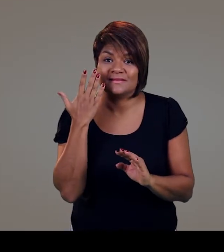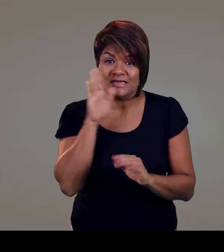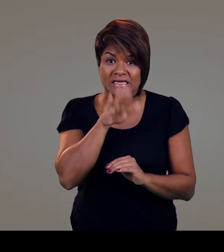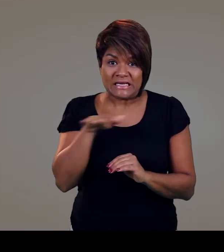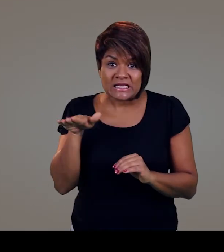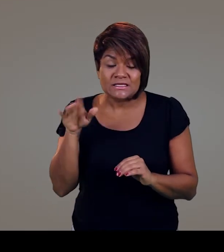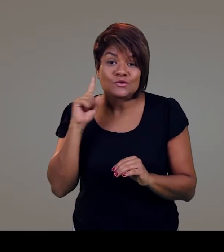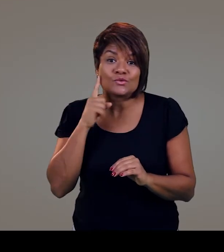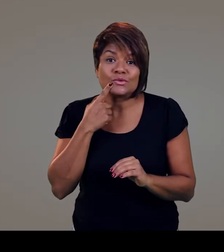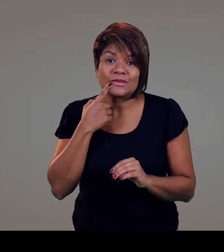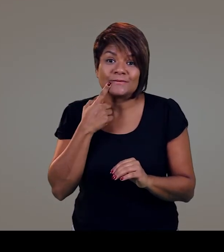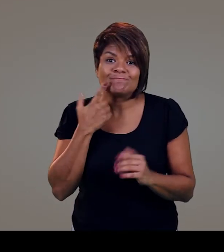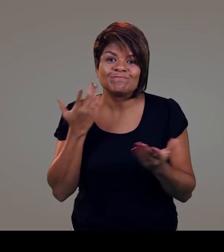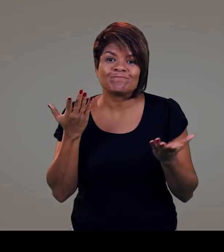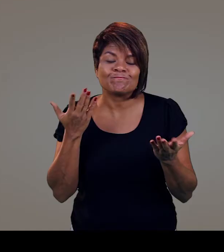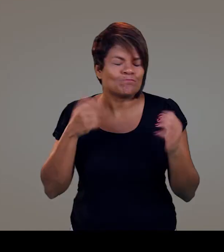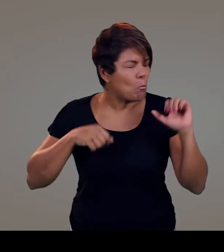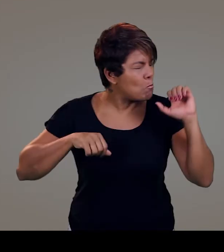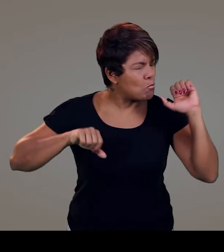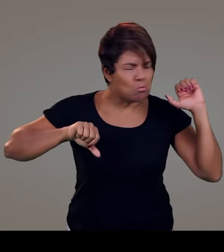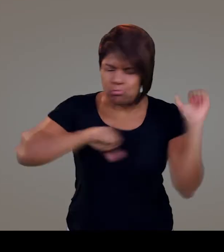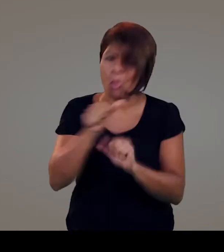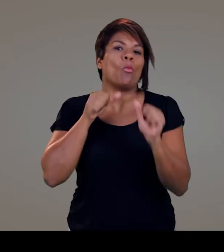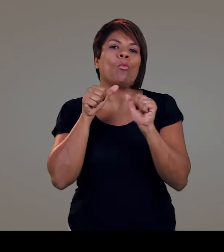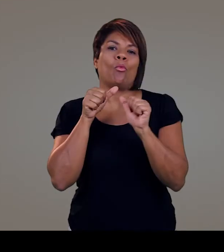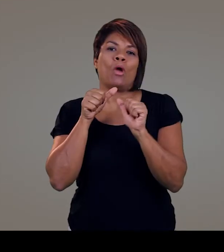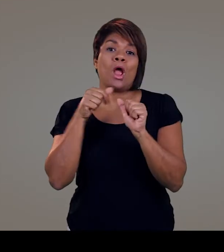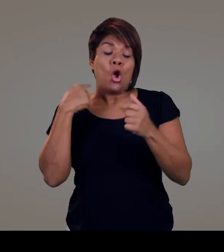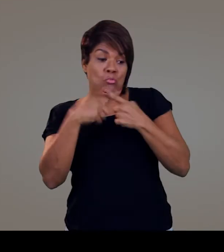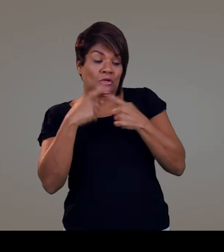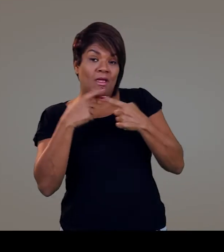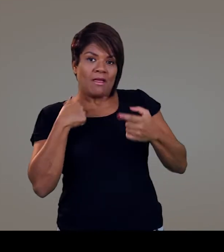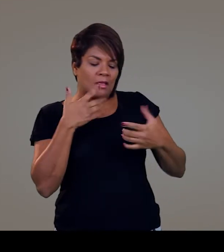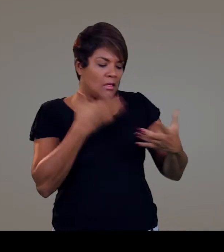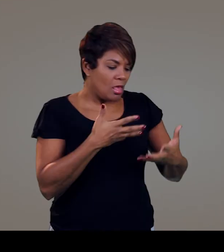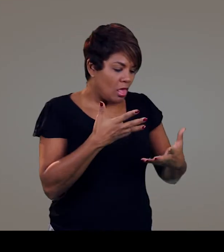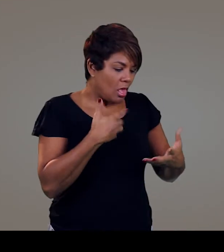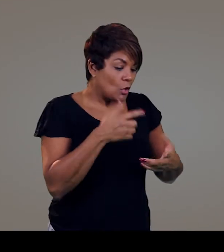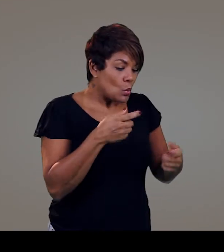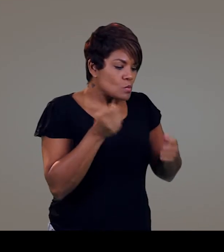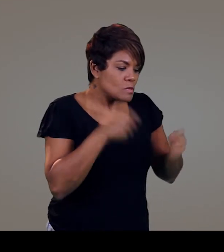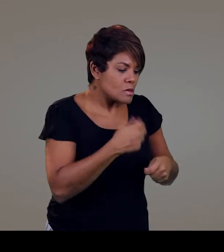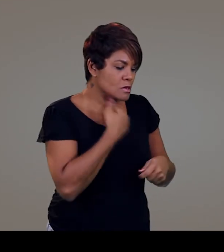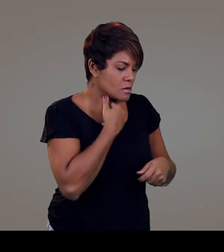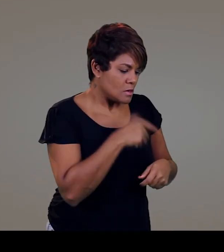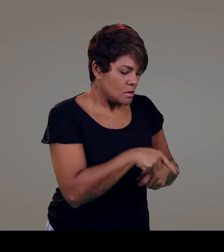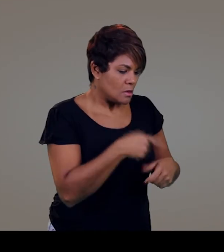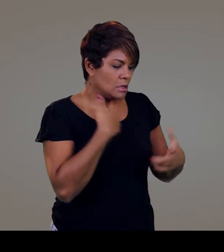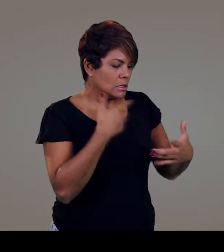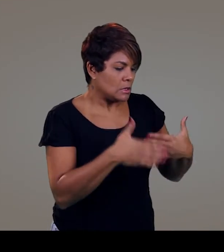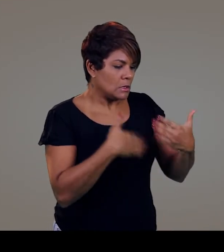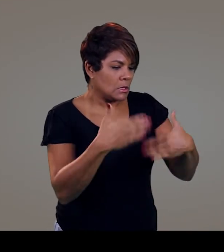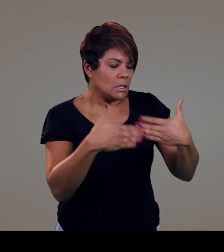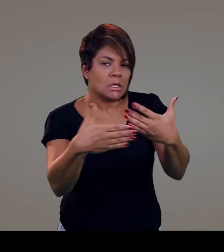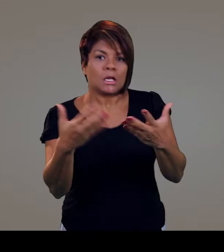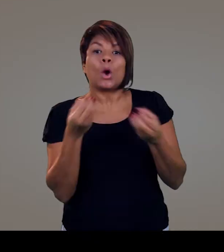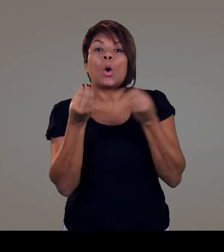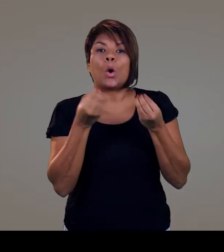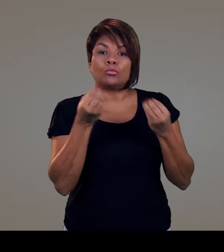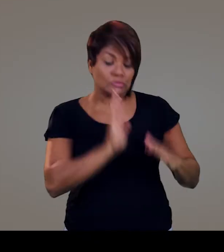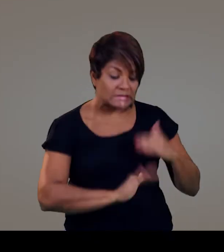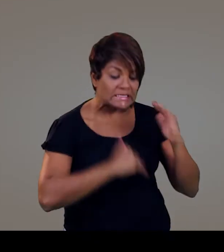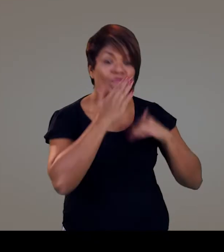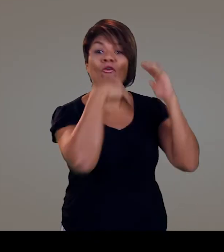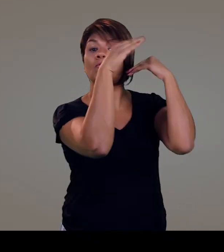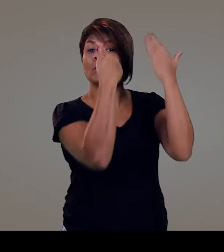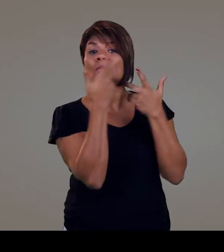é fundamental para que ela possa não acontecer lá na frente, né? Então,